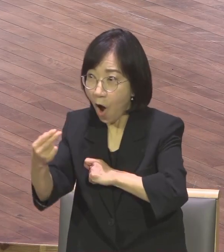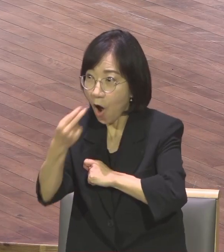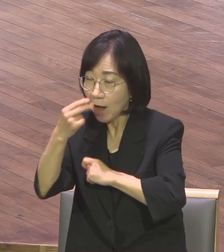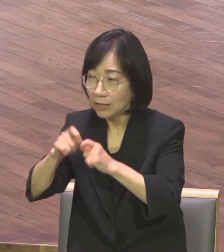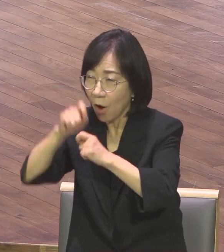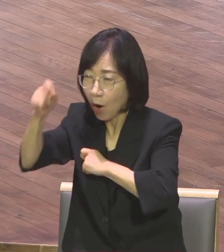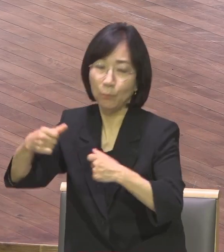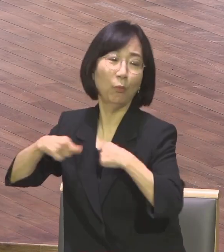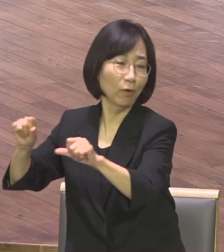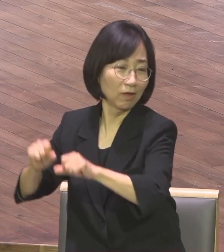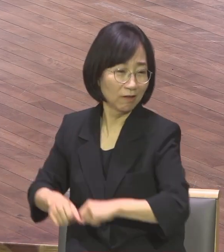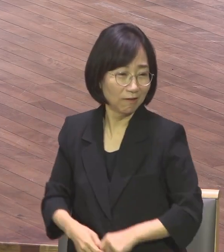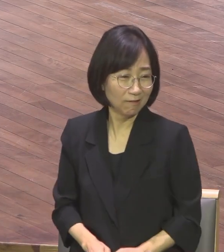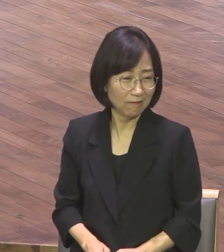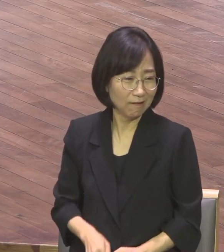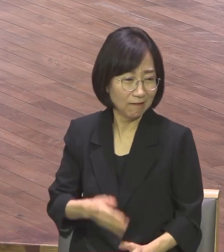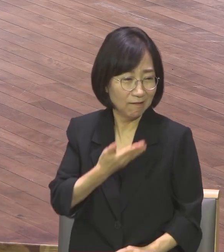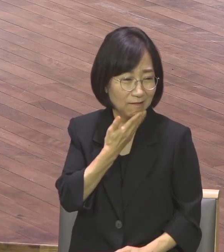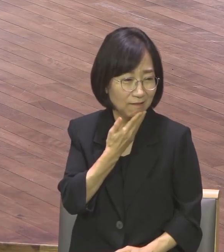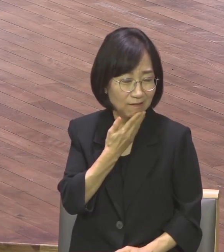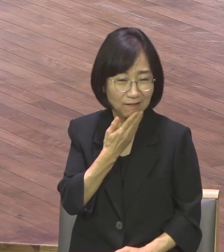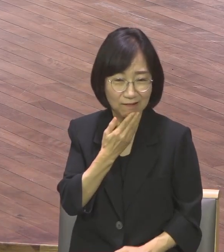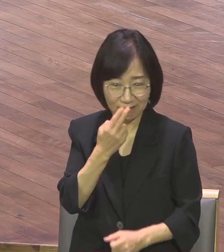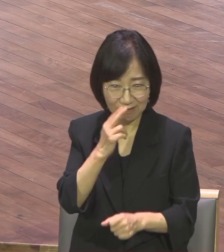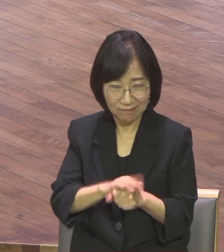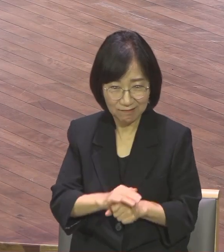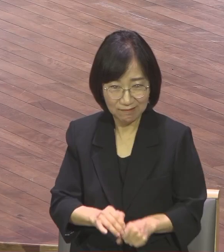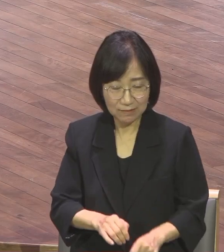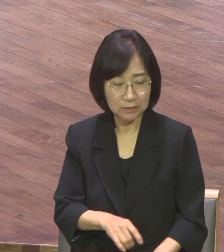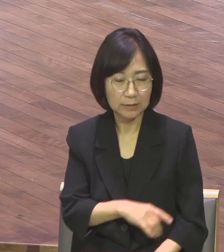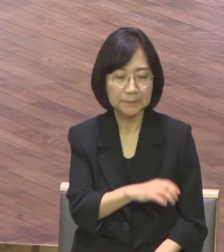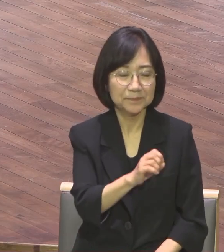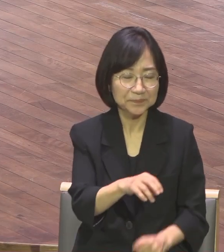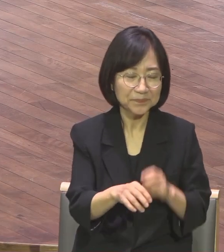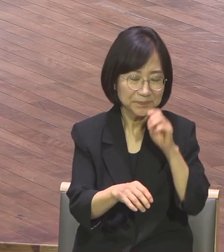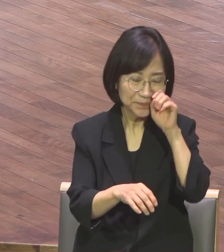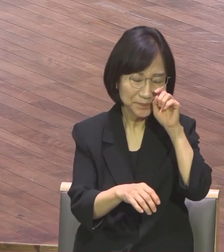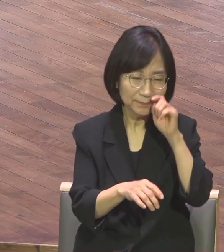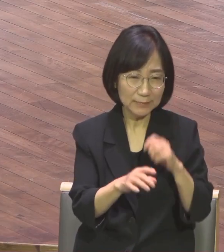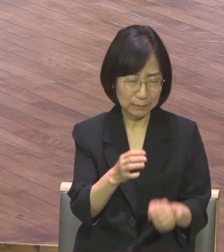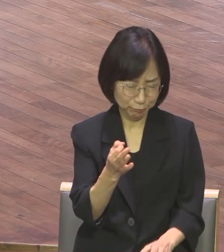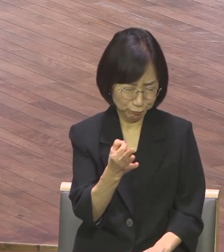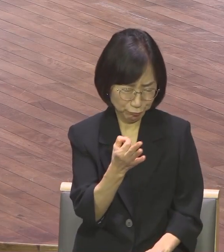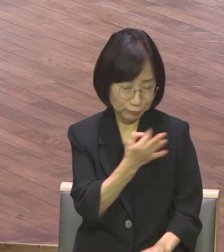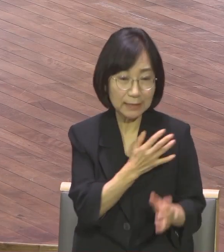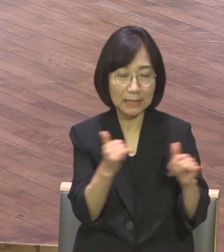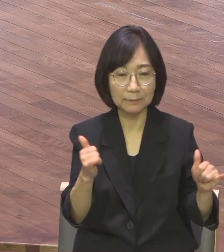많을수록요 돈 안 씁니다. 돈이 없는 사람이 막 서지 어차피 없는 거지구만.